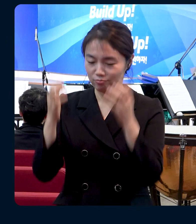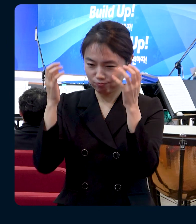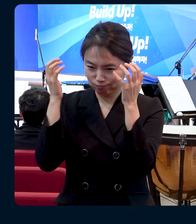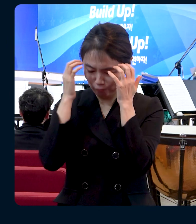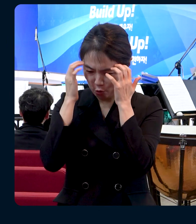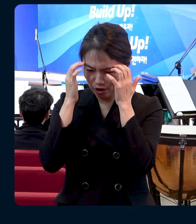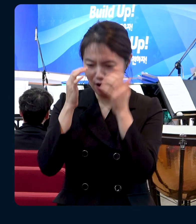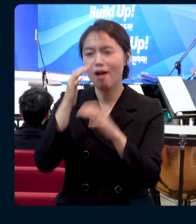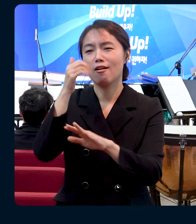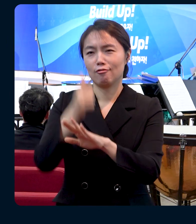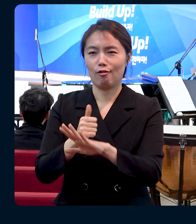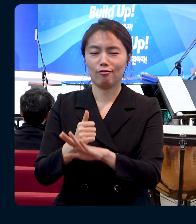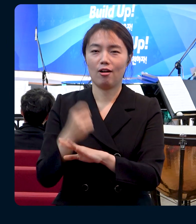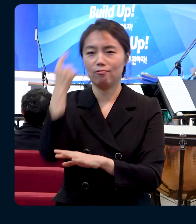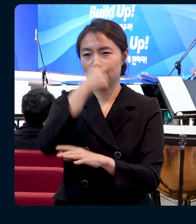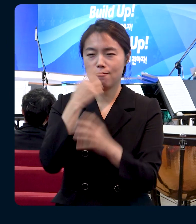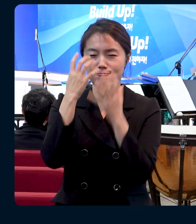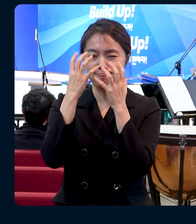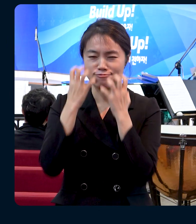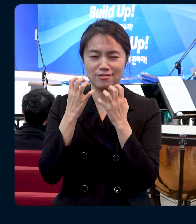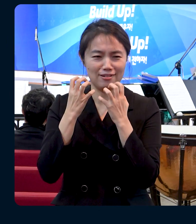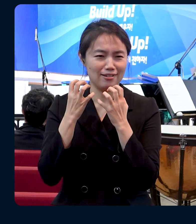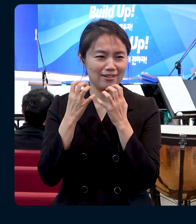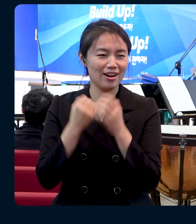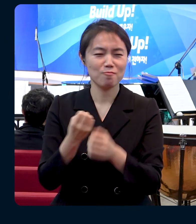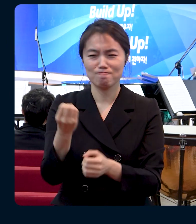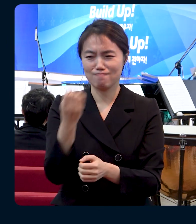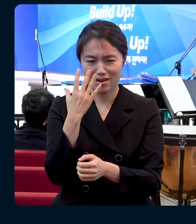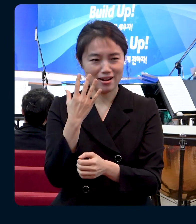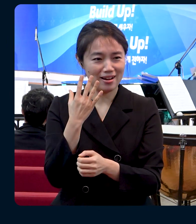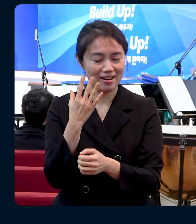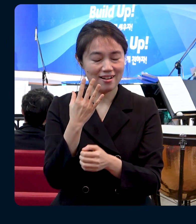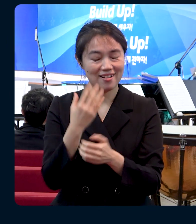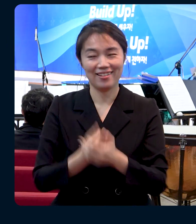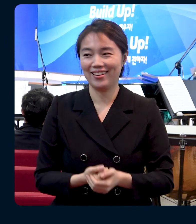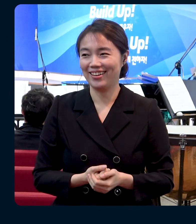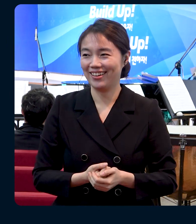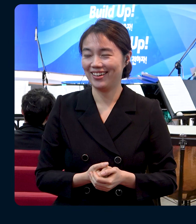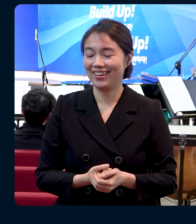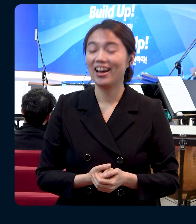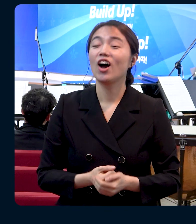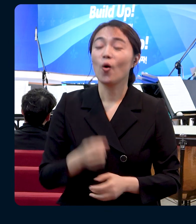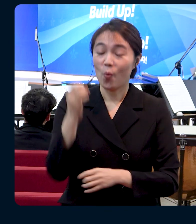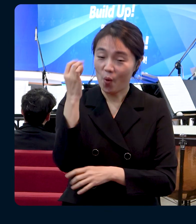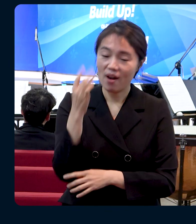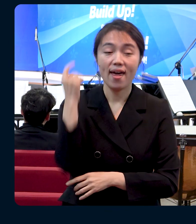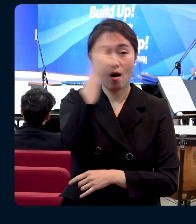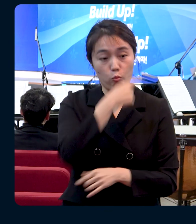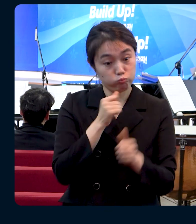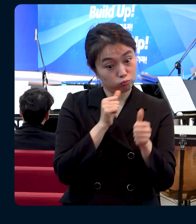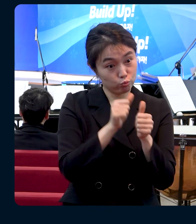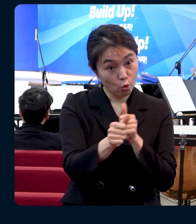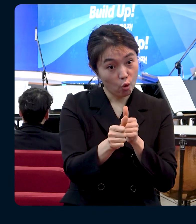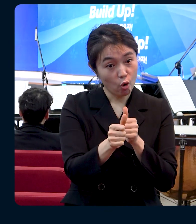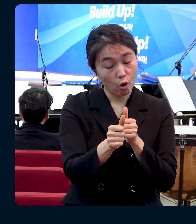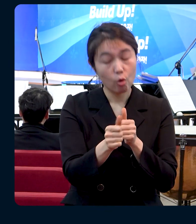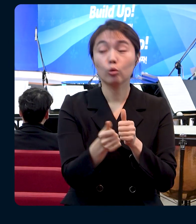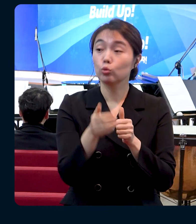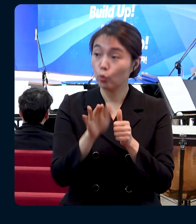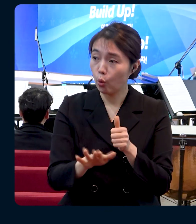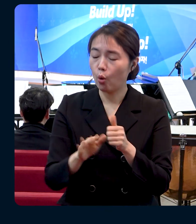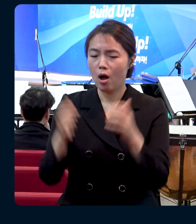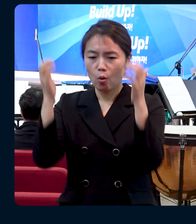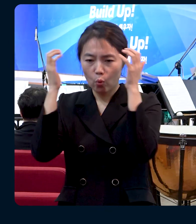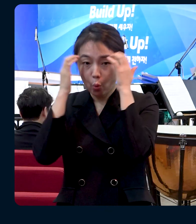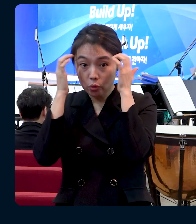그런데 그렇게 망가지지 않았습니까? 아무리 타고난 인물이 좋아도요, 이런 고난 앞에 망가지지 않을 인물은